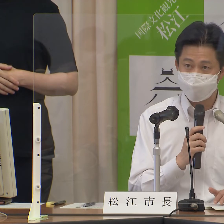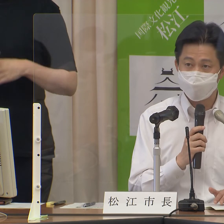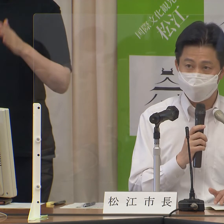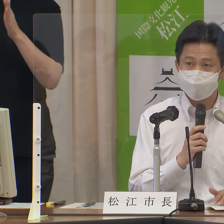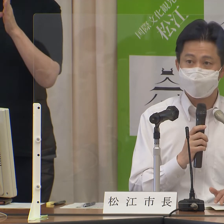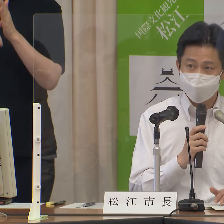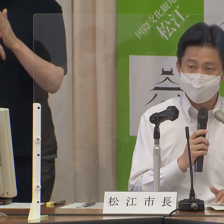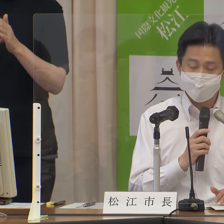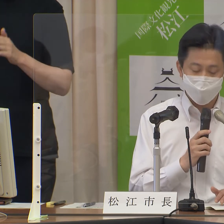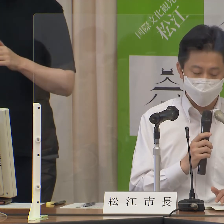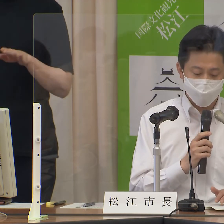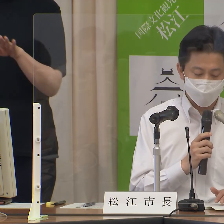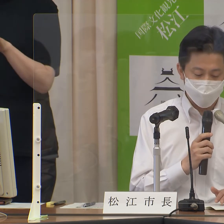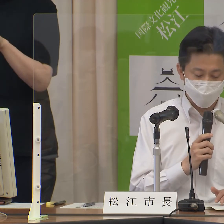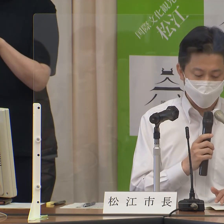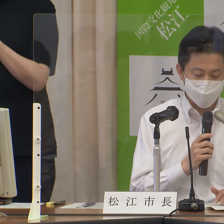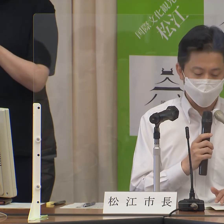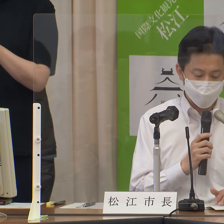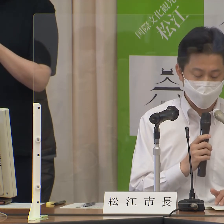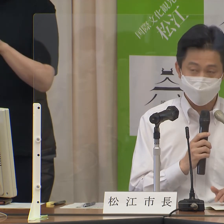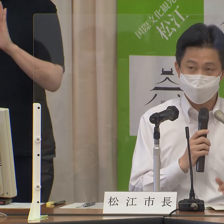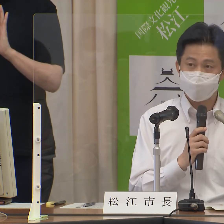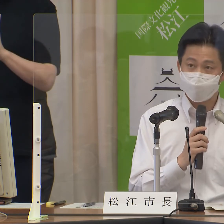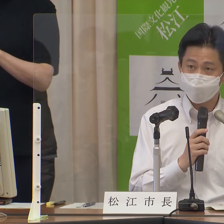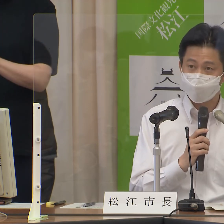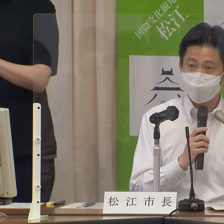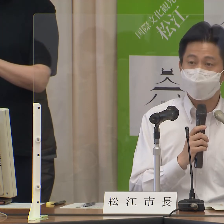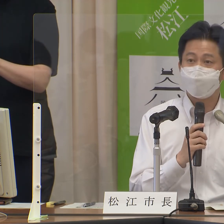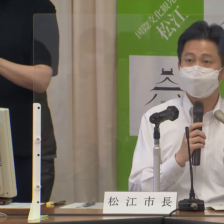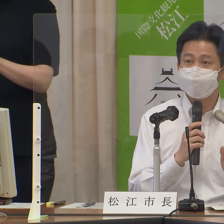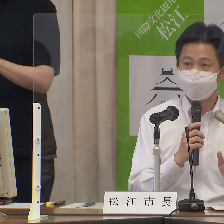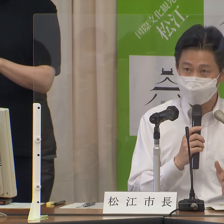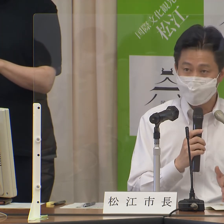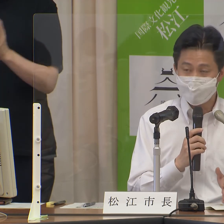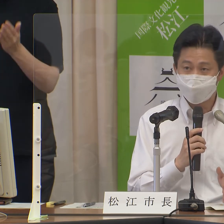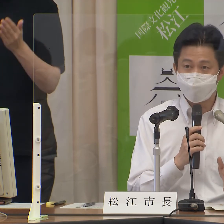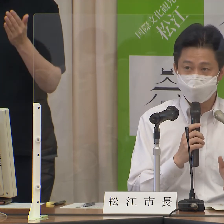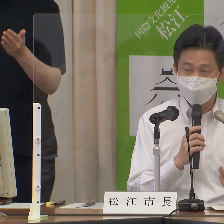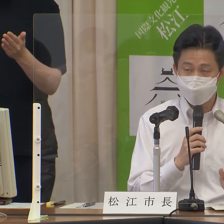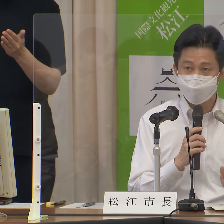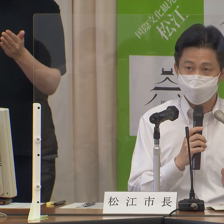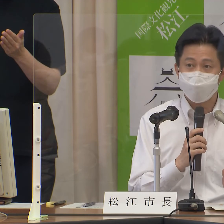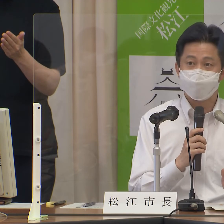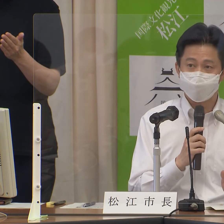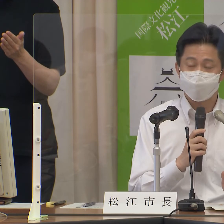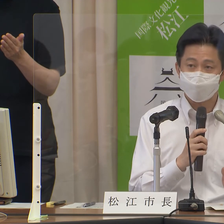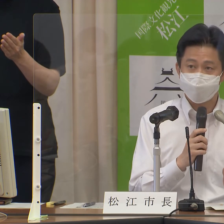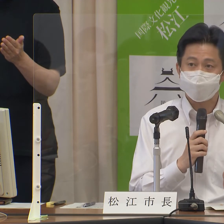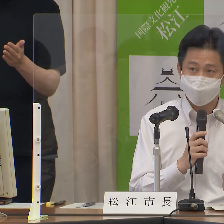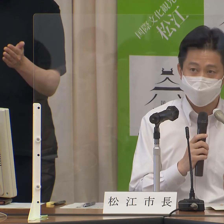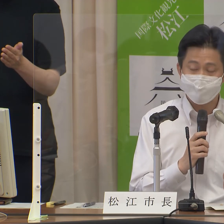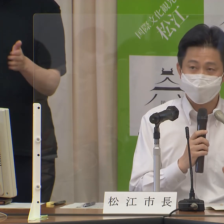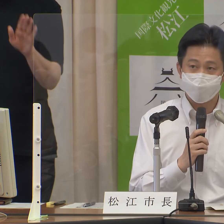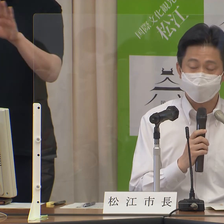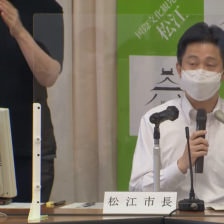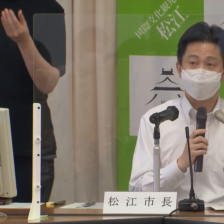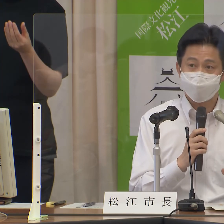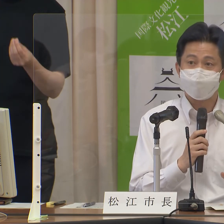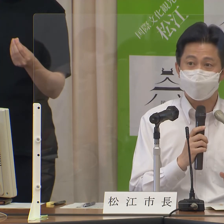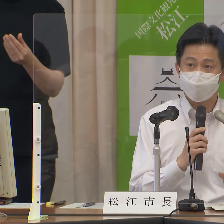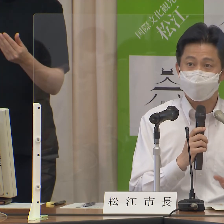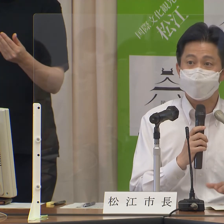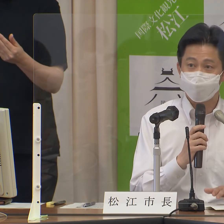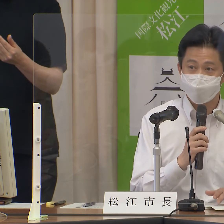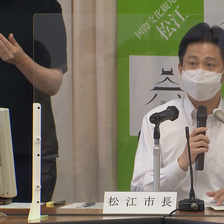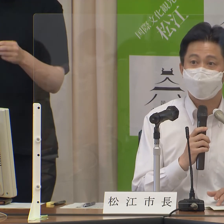みについてはですね、各学校において終業式を早めてですね夏休みに先に入ること自体が集団